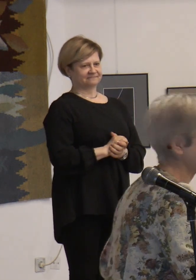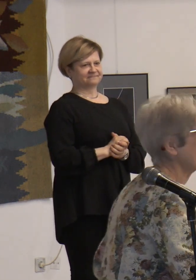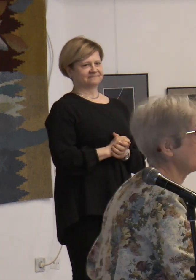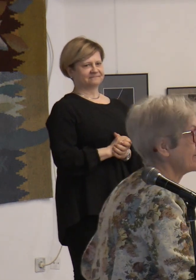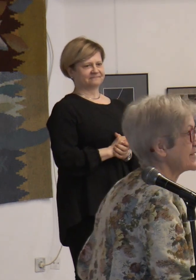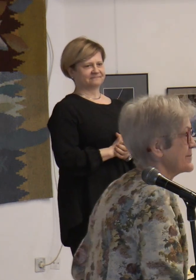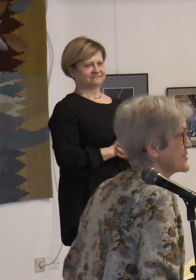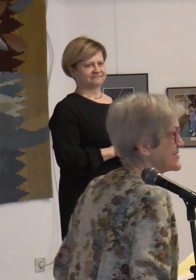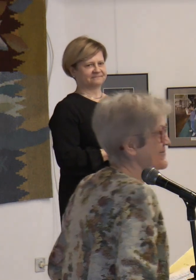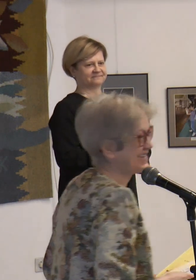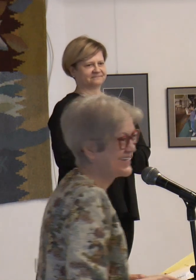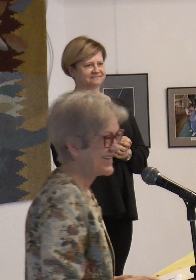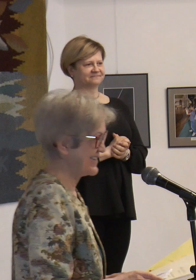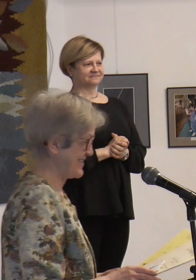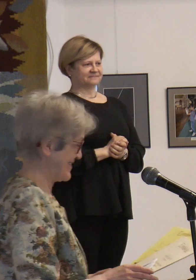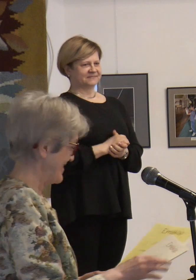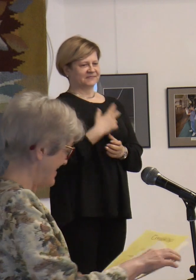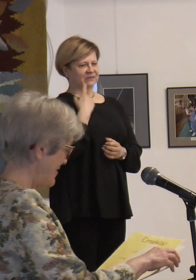Csak a